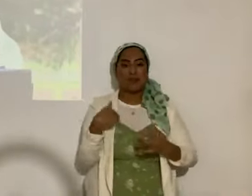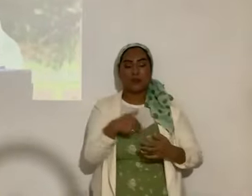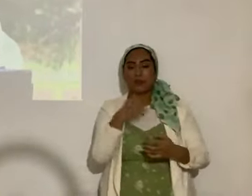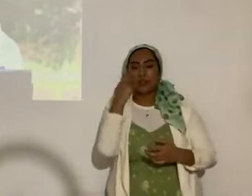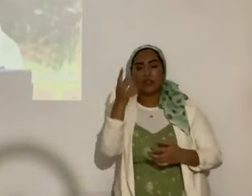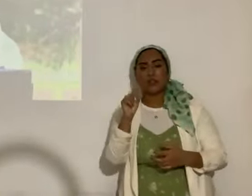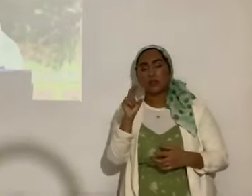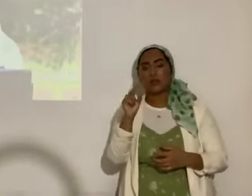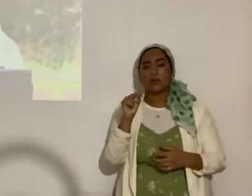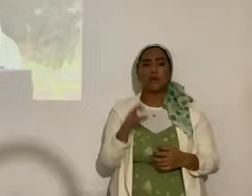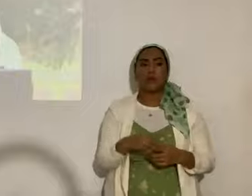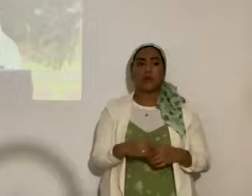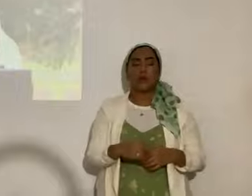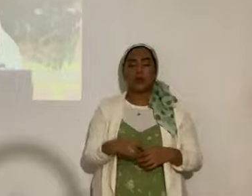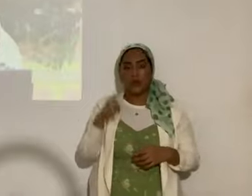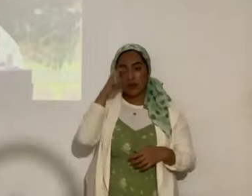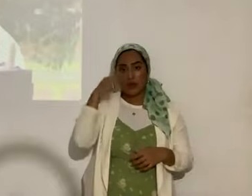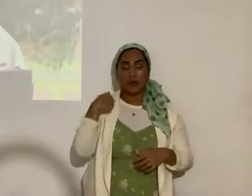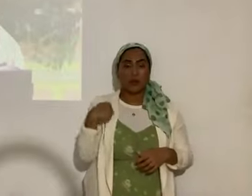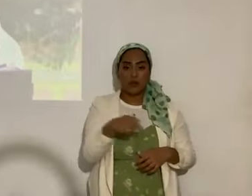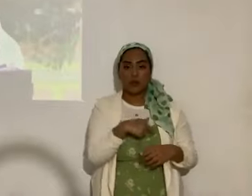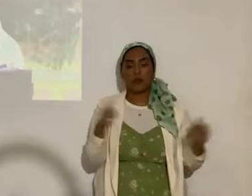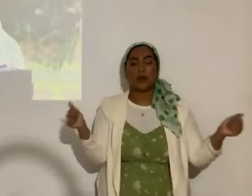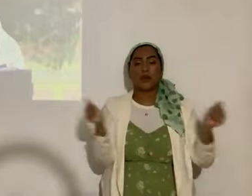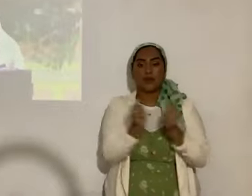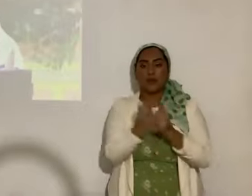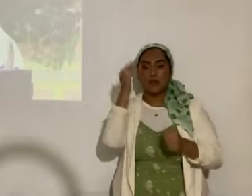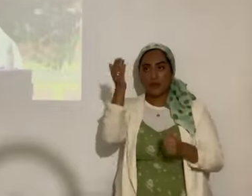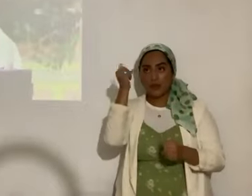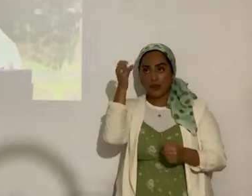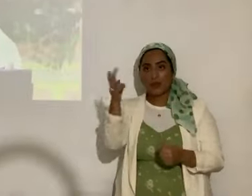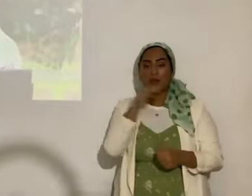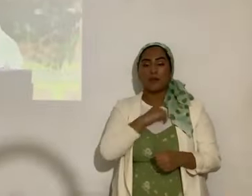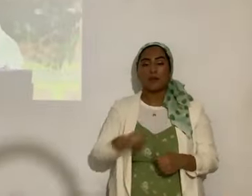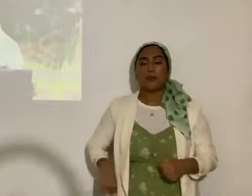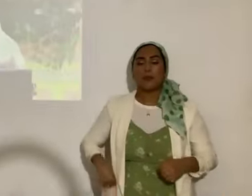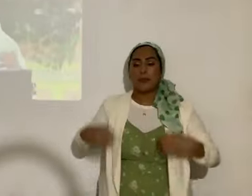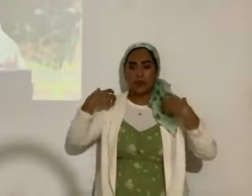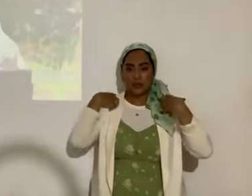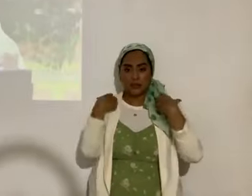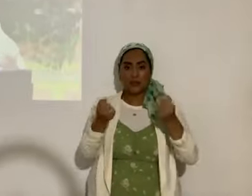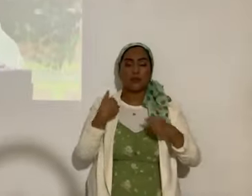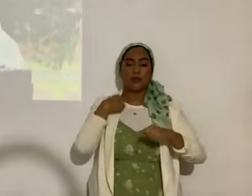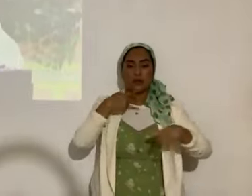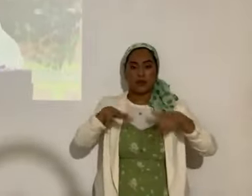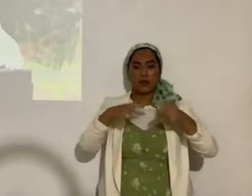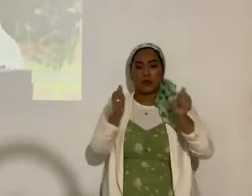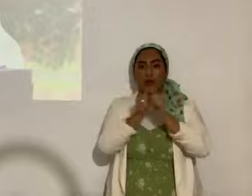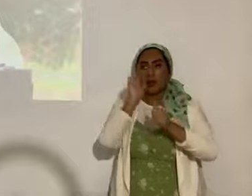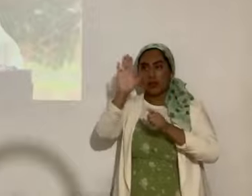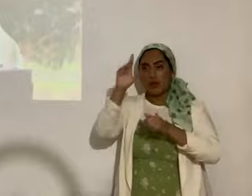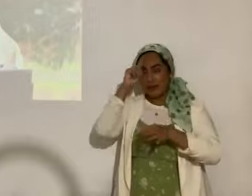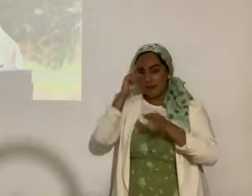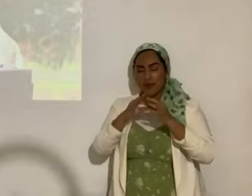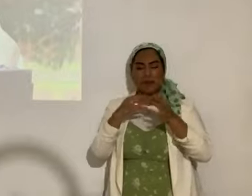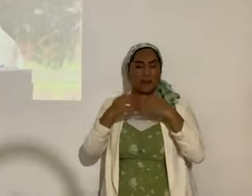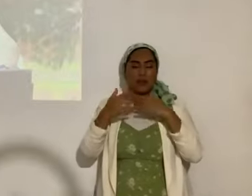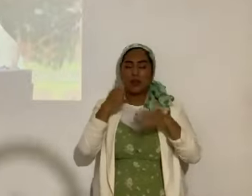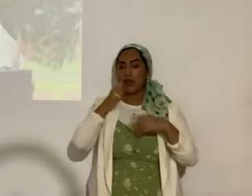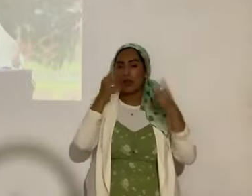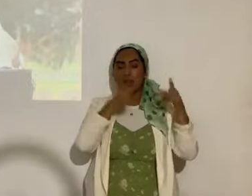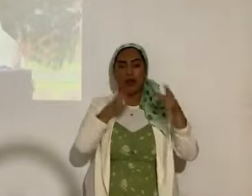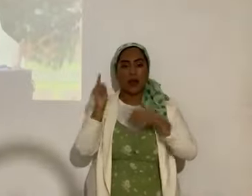viendo No al contrario porque nosotros estamos en la fortaleza es que debemos de caminar en la fe pase lo